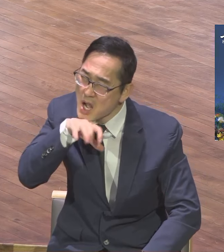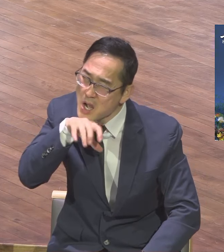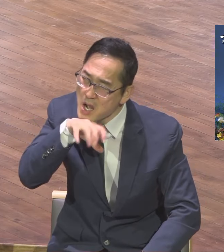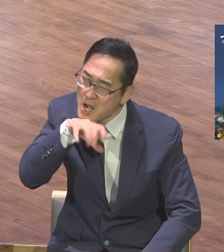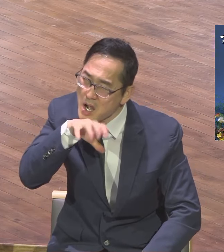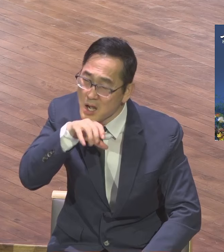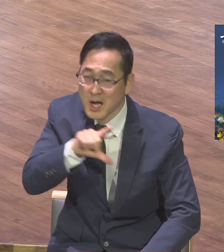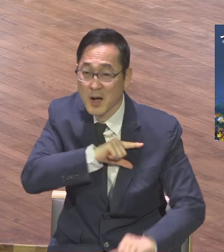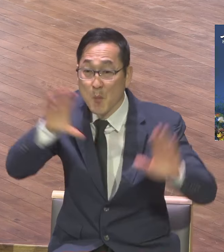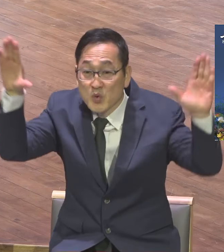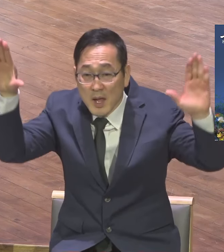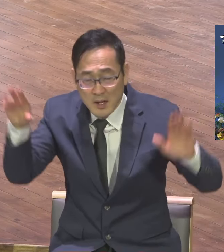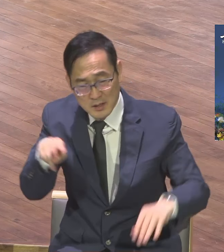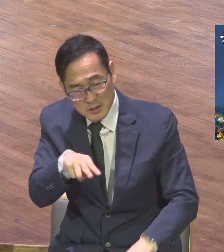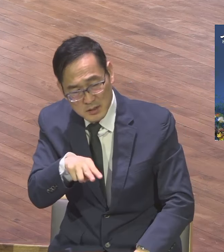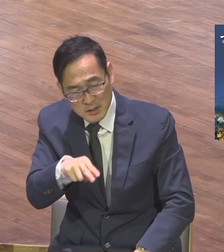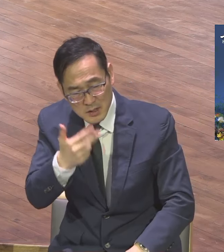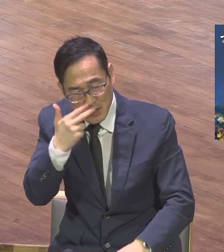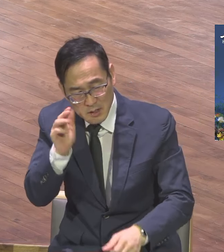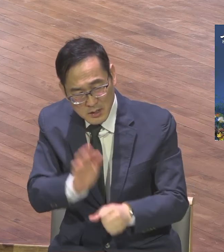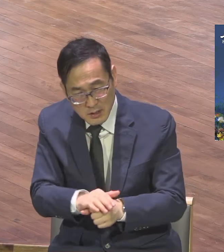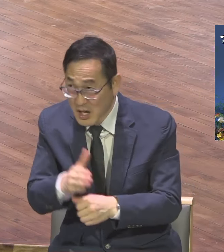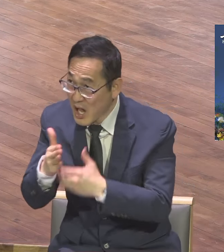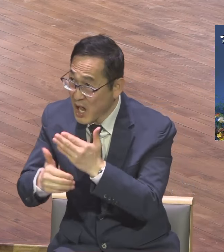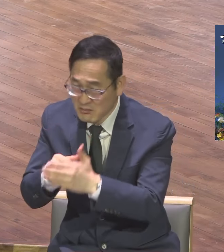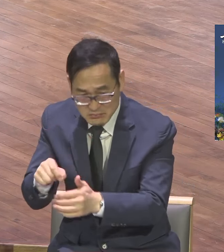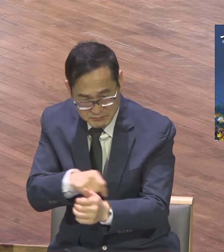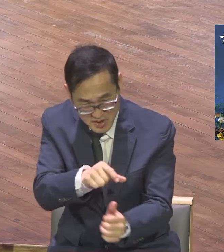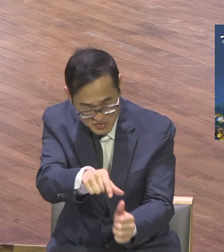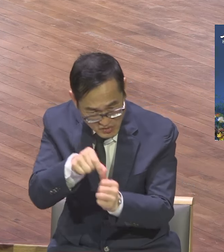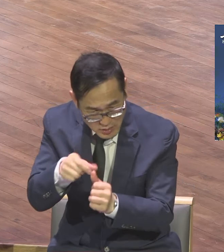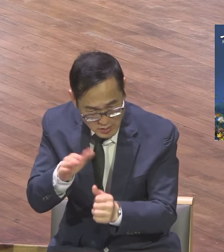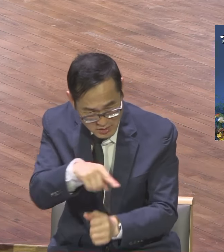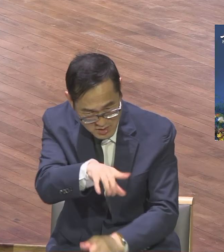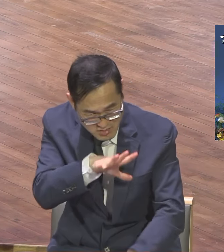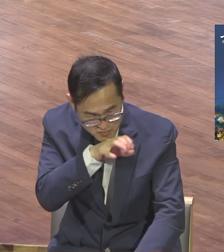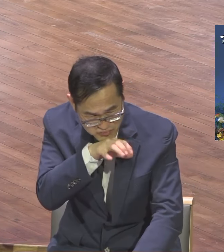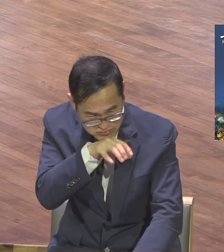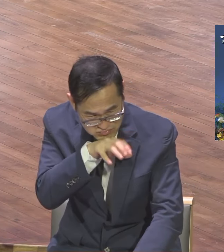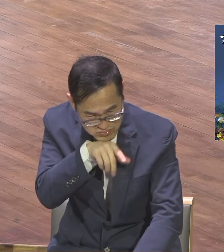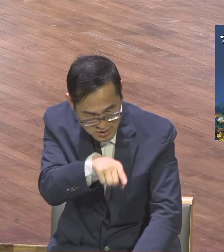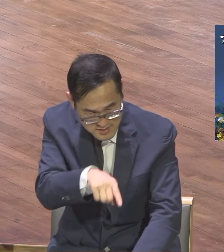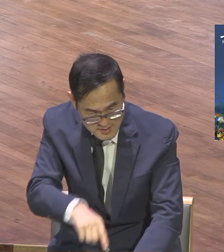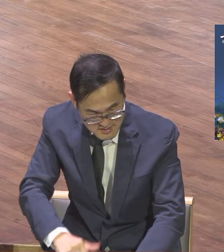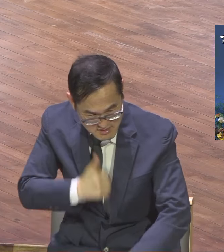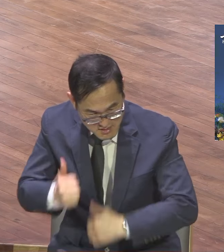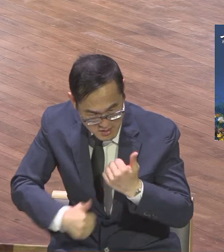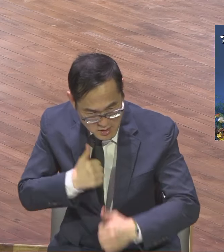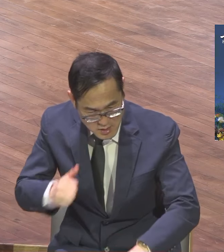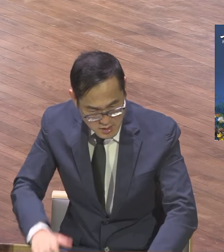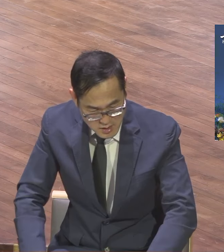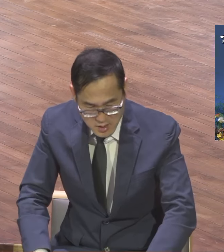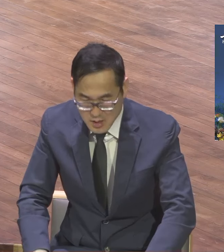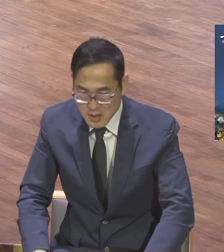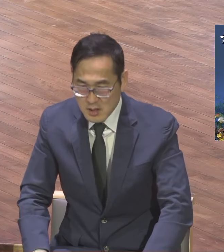모세가 막 기가 막혀가지고 조금만 불편하면 막 대들고 불평 원망 일삼하세요.